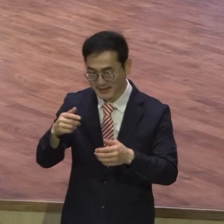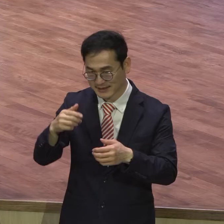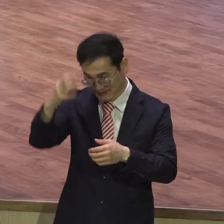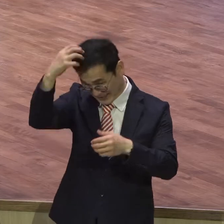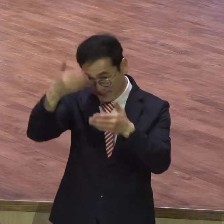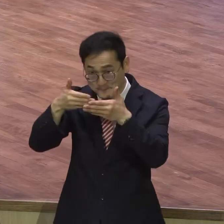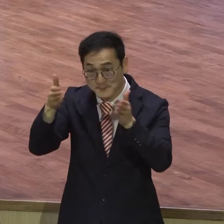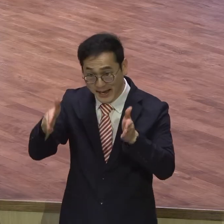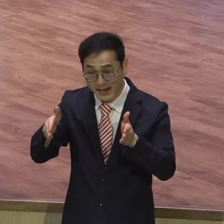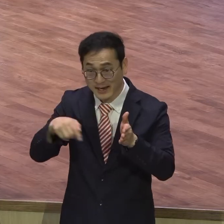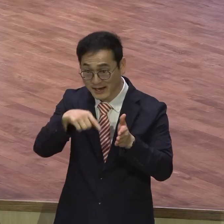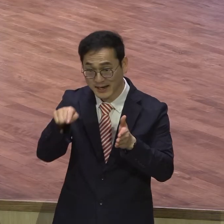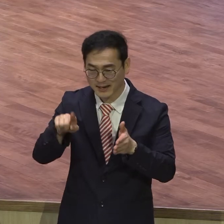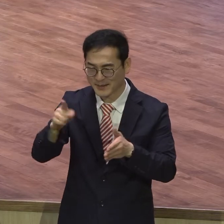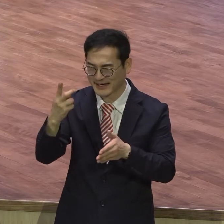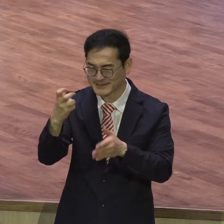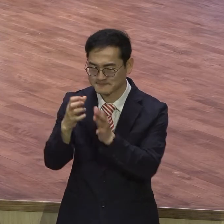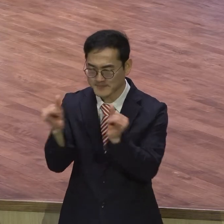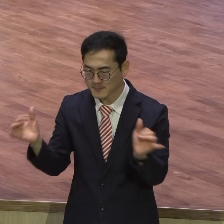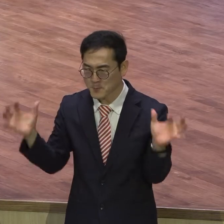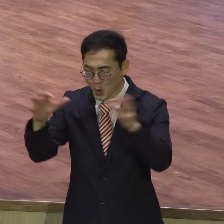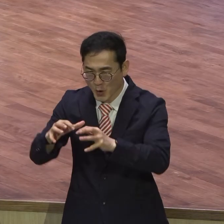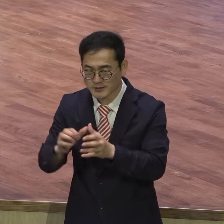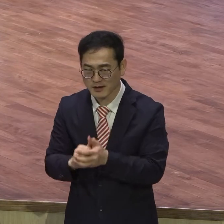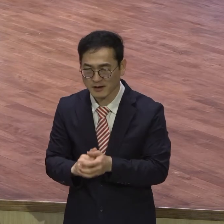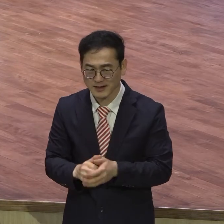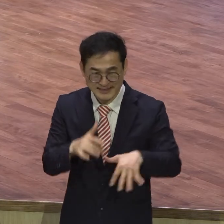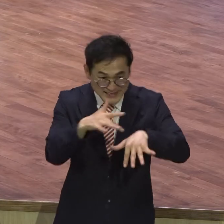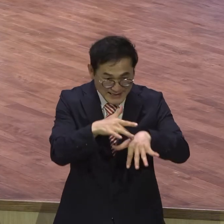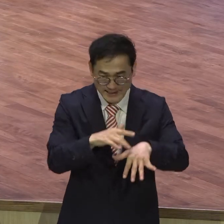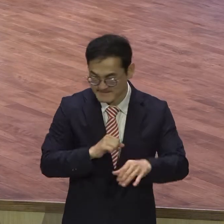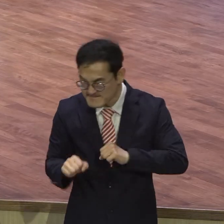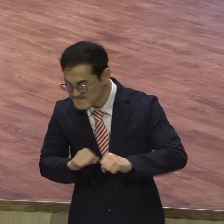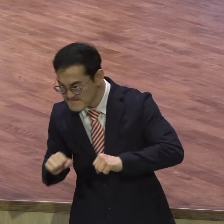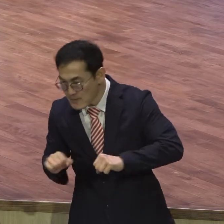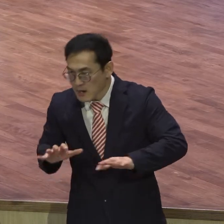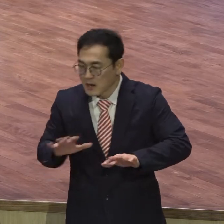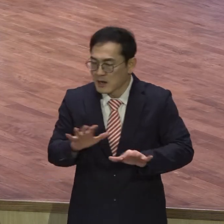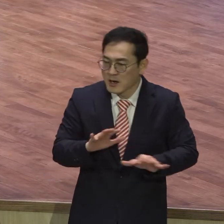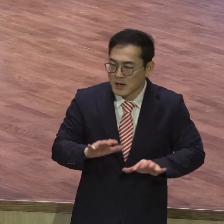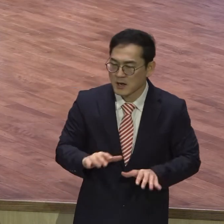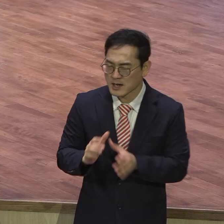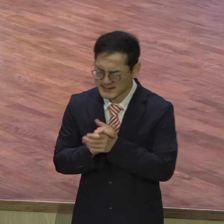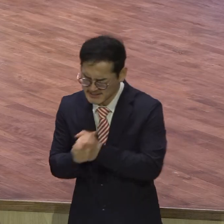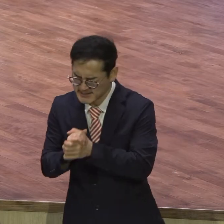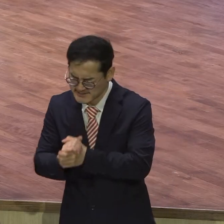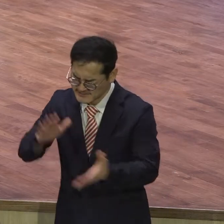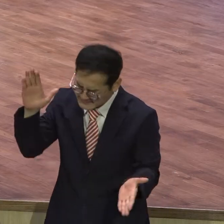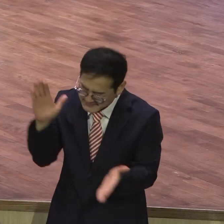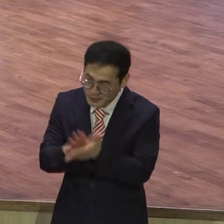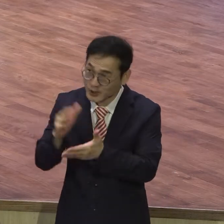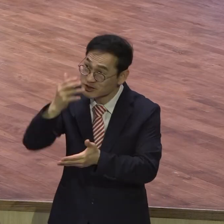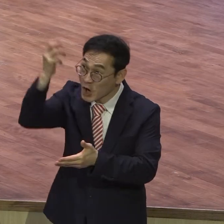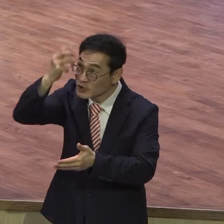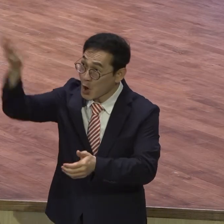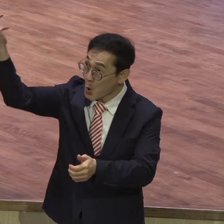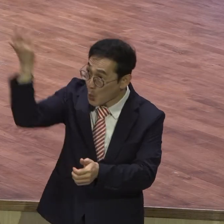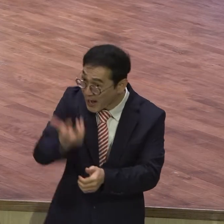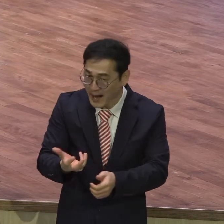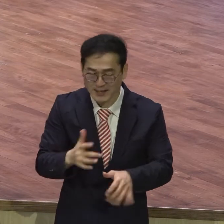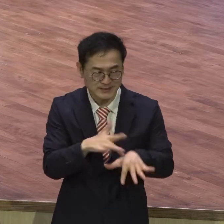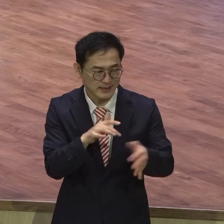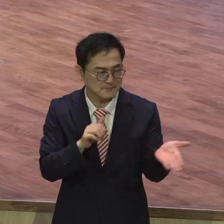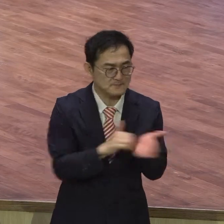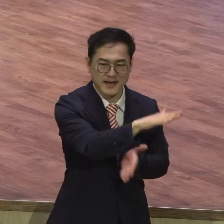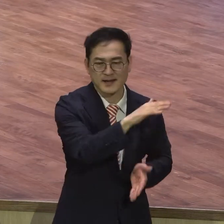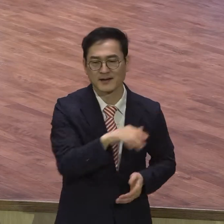아무리 사단이 공격해도 하나님 역사하심은 감당 못한다 결국은 정보하고 만난 말이에요 이기고 만난